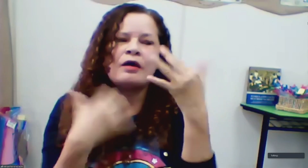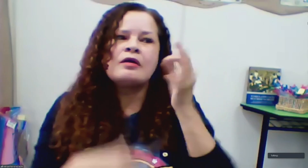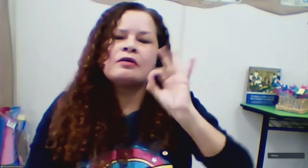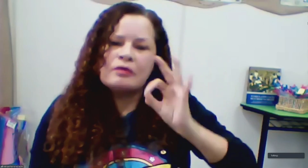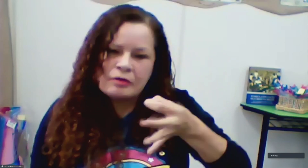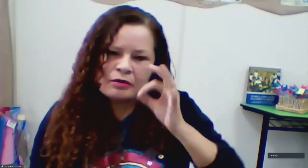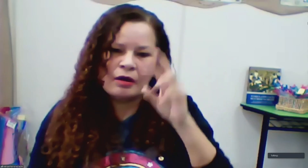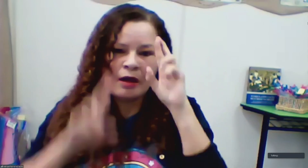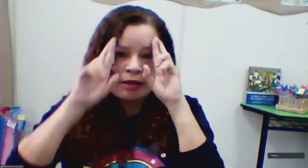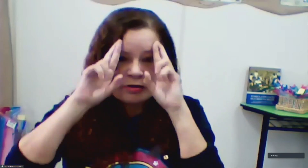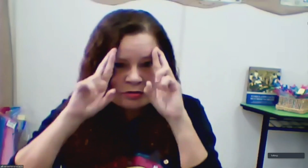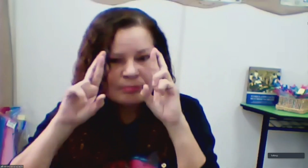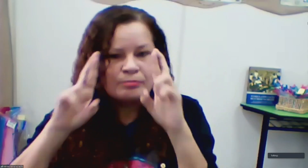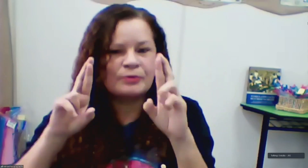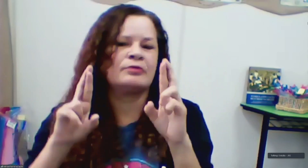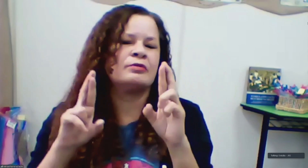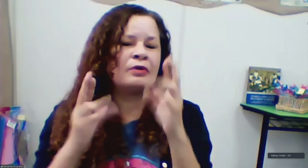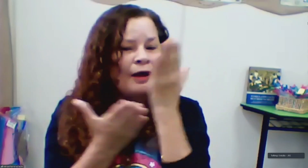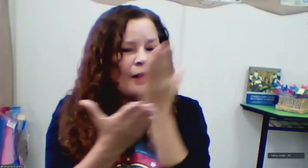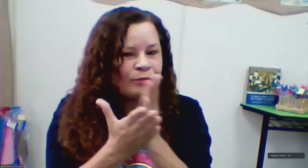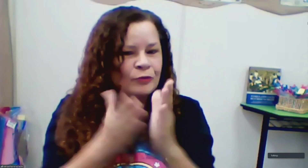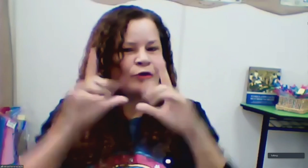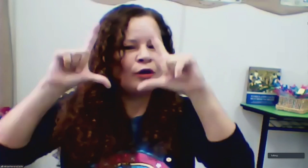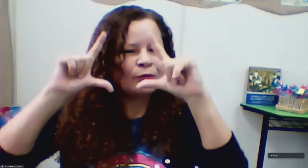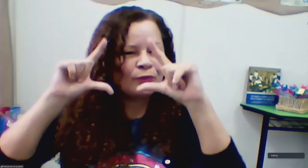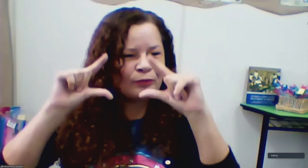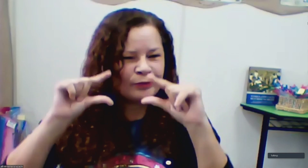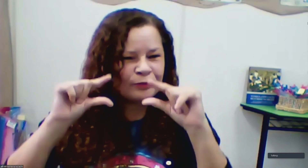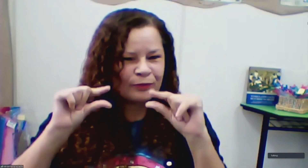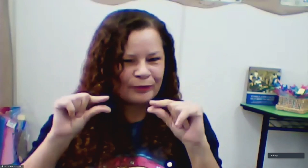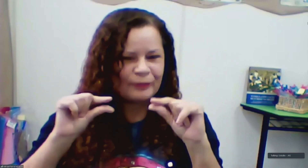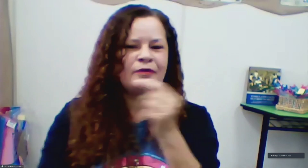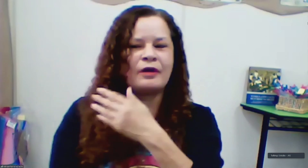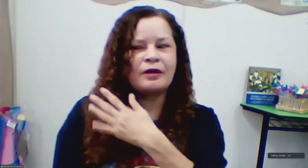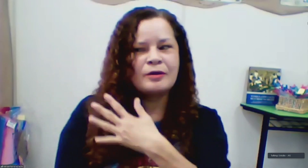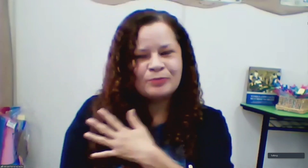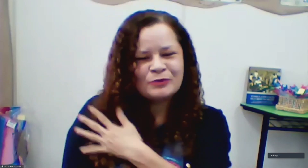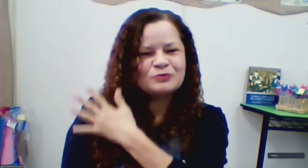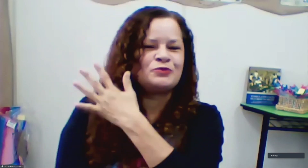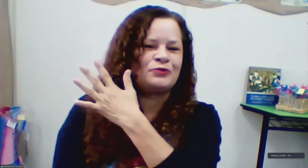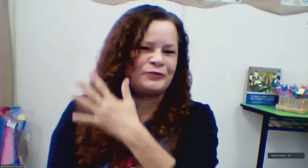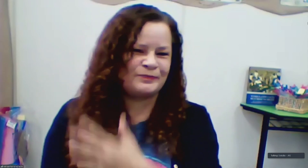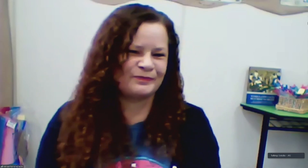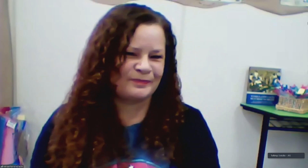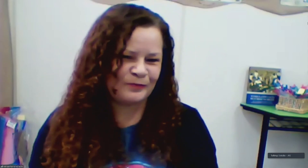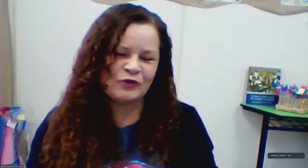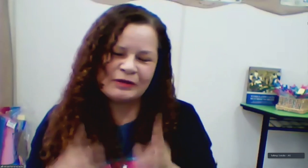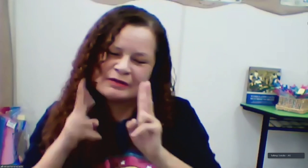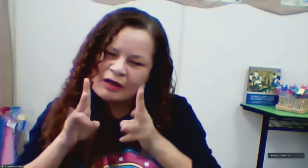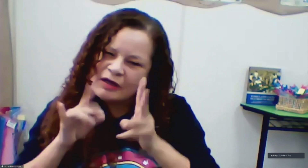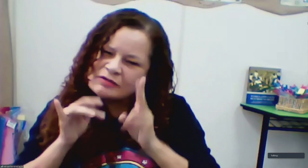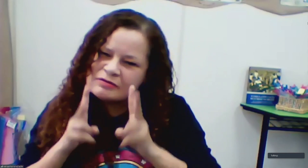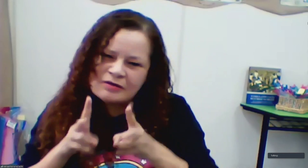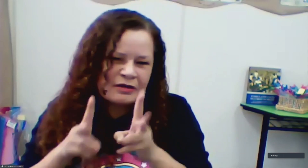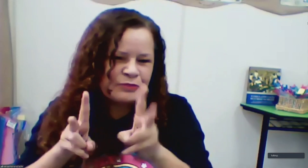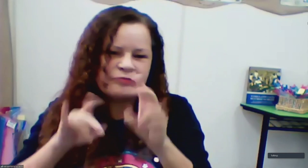temos que mostrar, sim, para que o ouvinte nos veja e também nos respeite, para diminuir essa questão